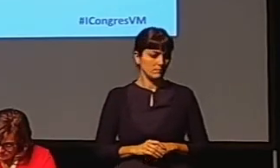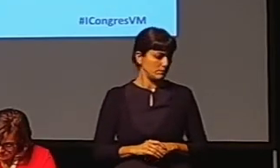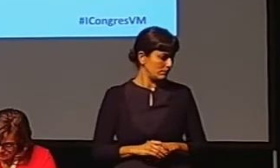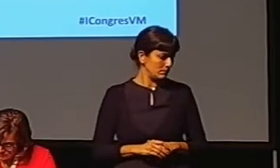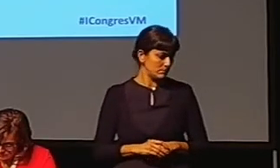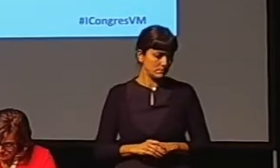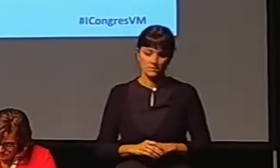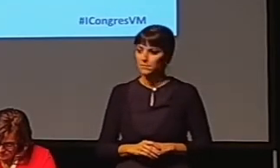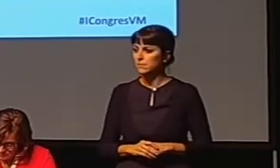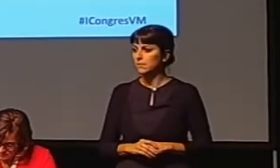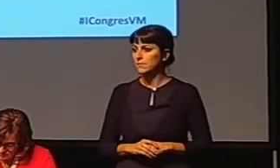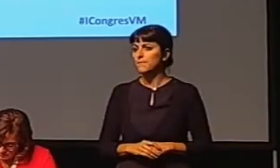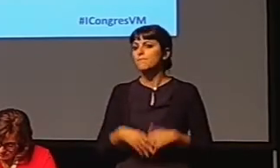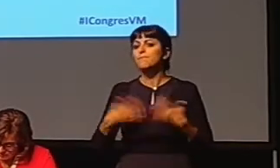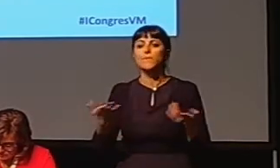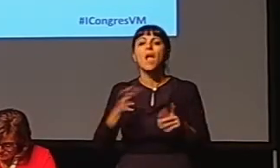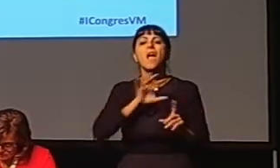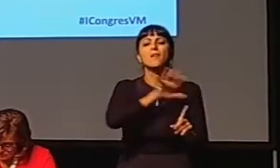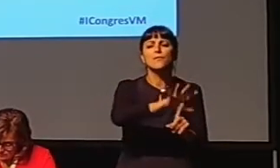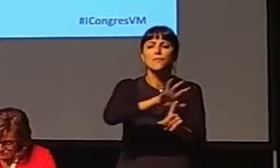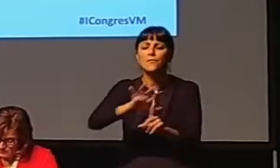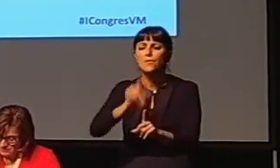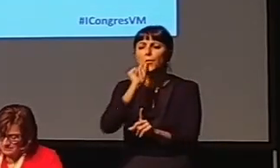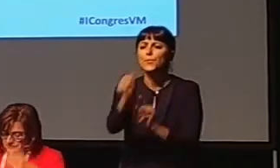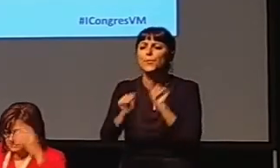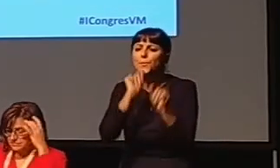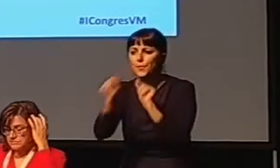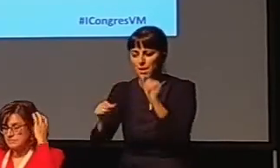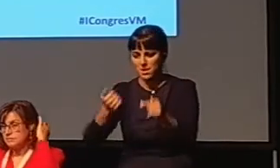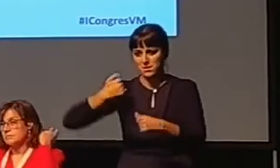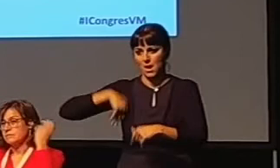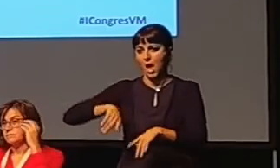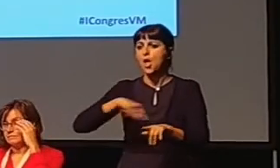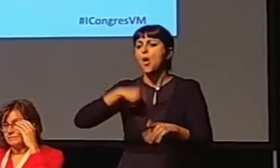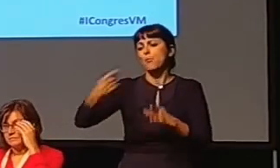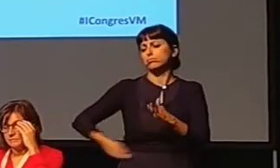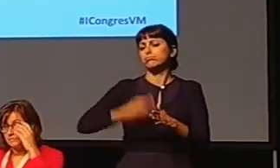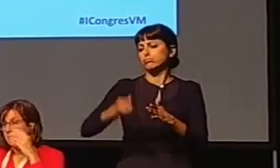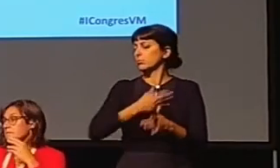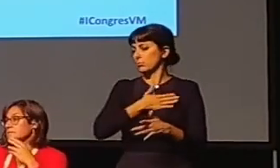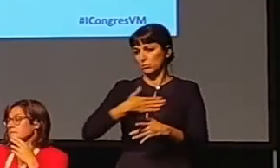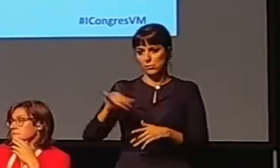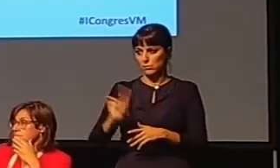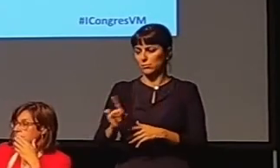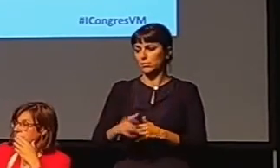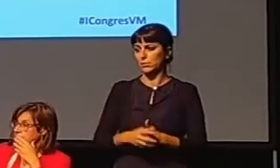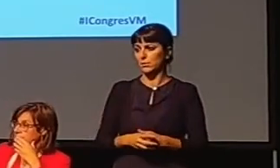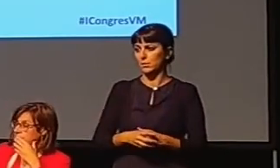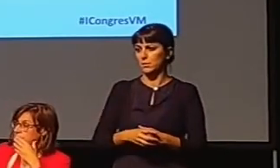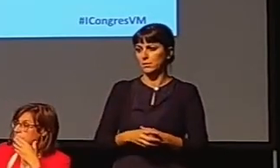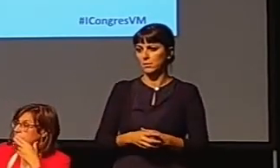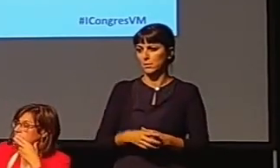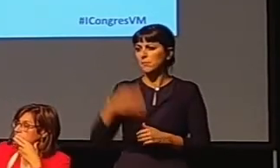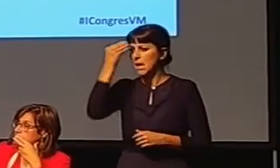assetjades, ni què us ha passat a vosaltres. No faig demagògia. O sigui, que ningú pensi que faig